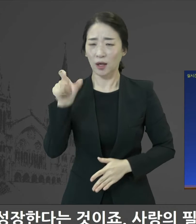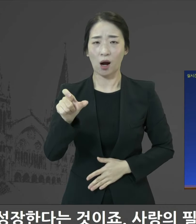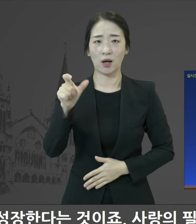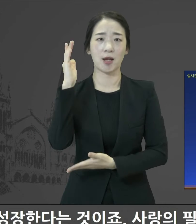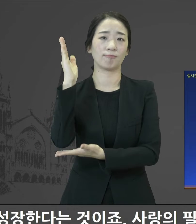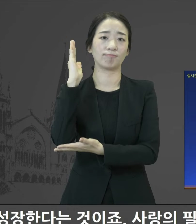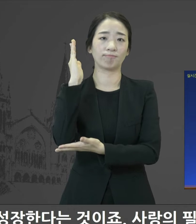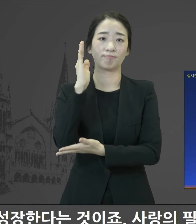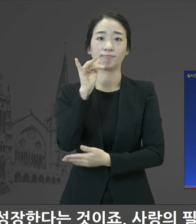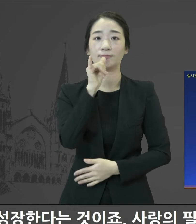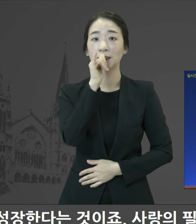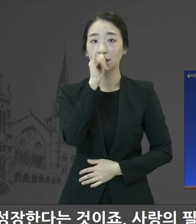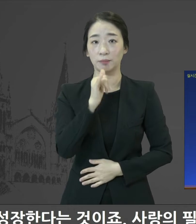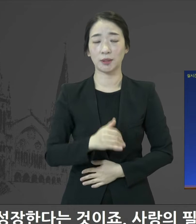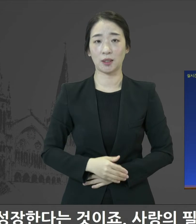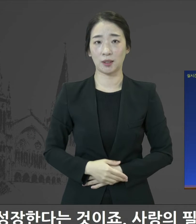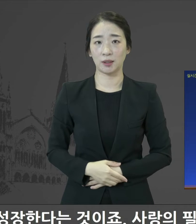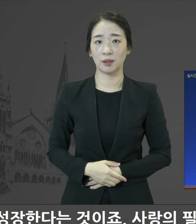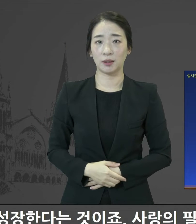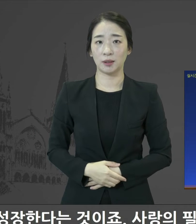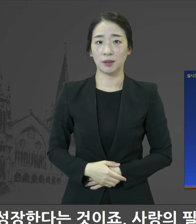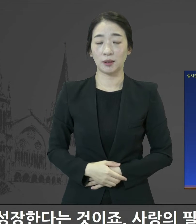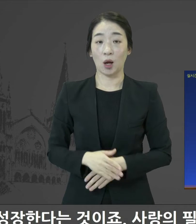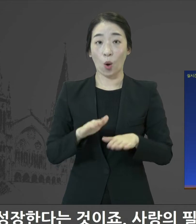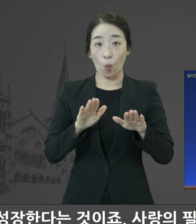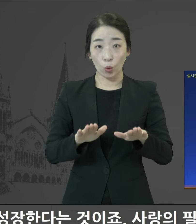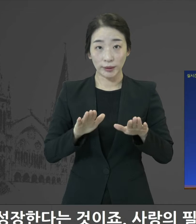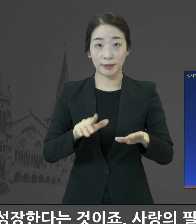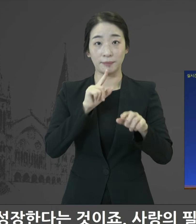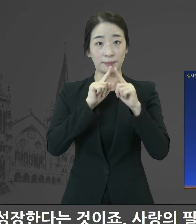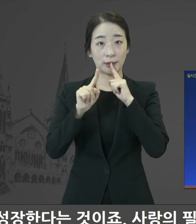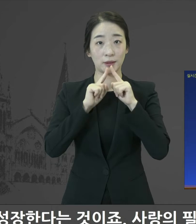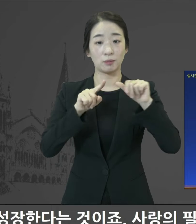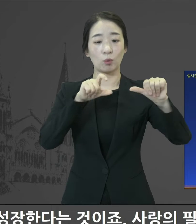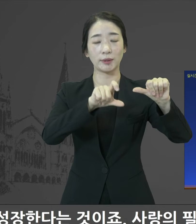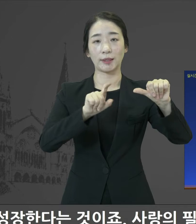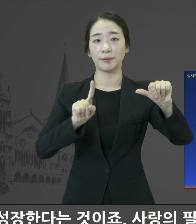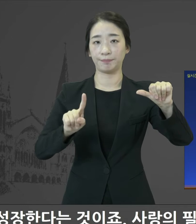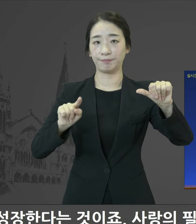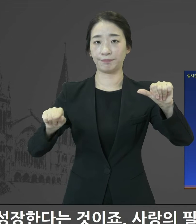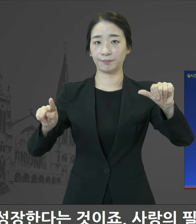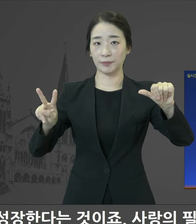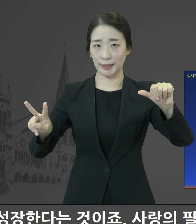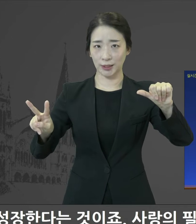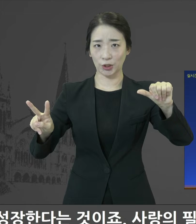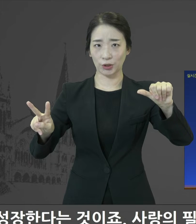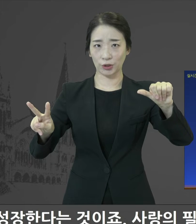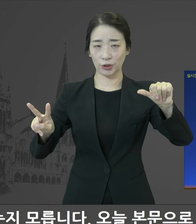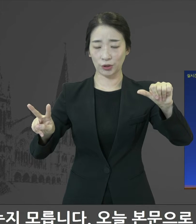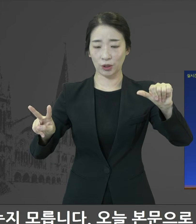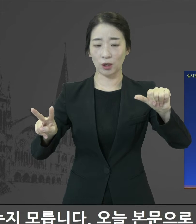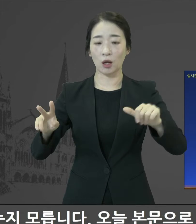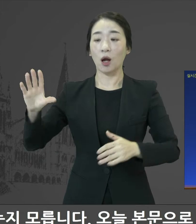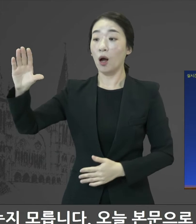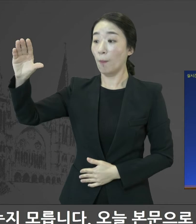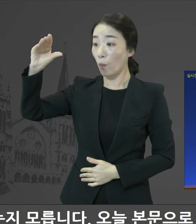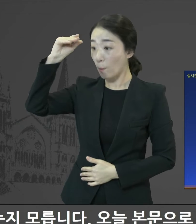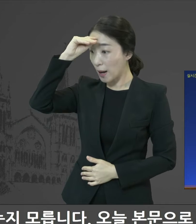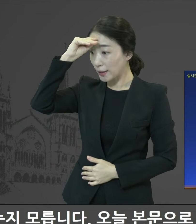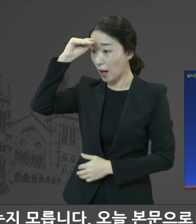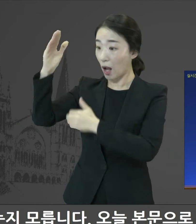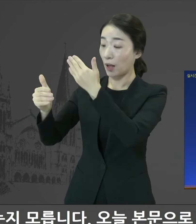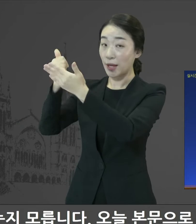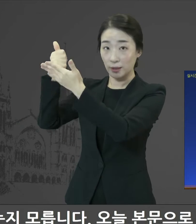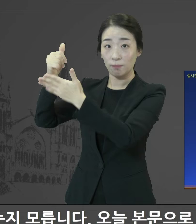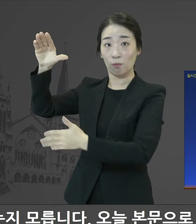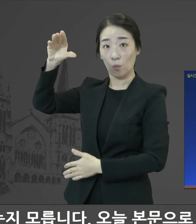오늘 본문으로 돌아오면 하나님을 본받아. 하나님을 본받는 것은 사랑 가운데 행하는